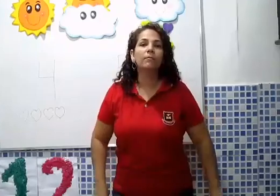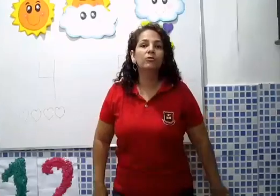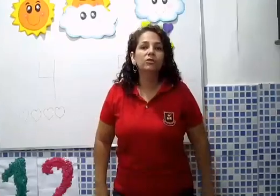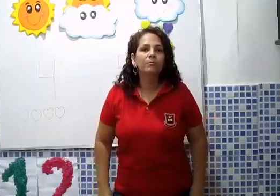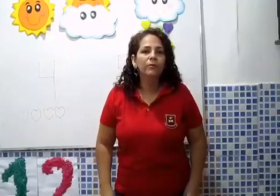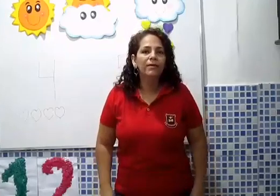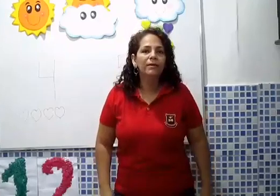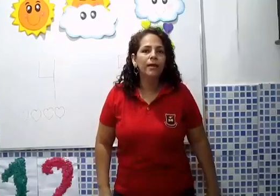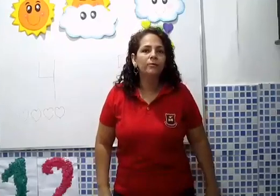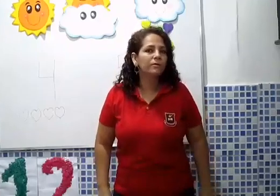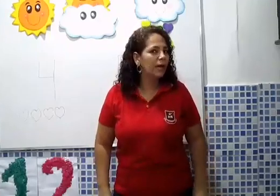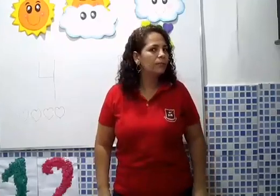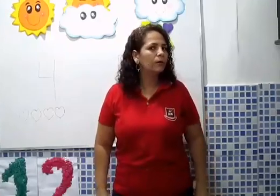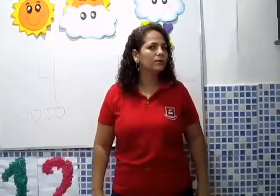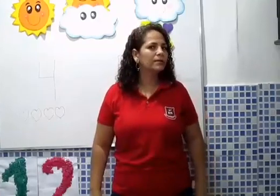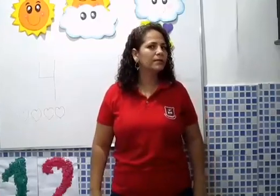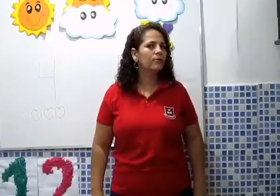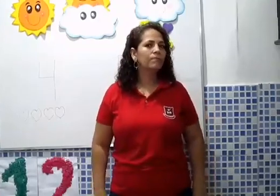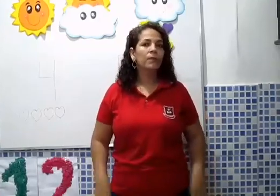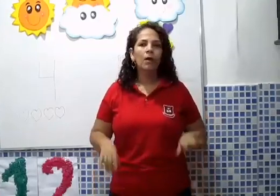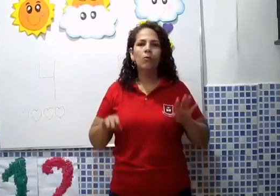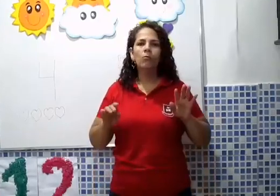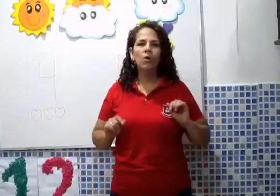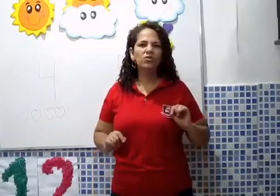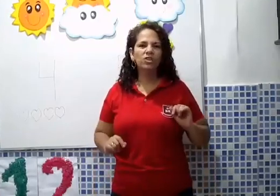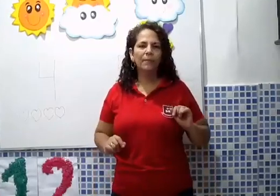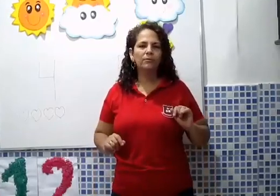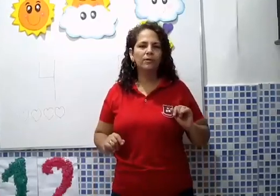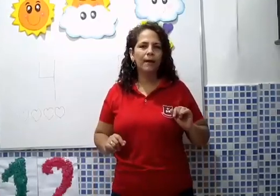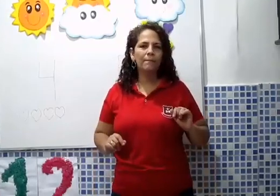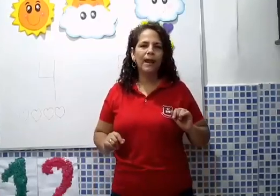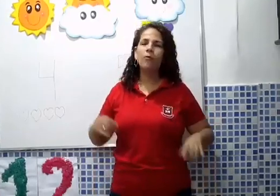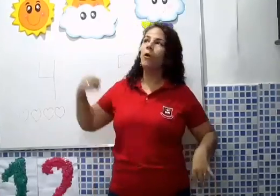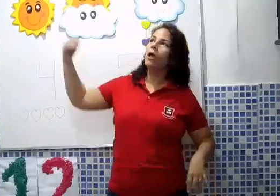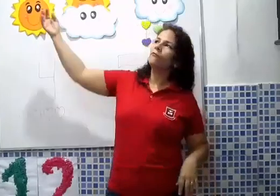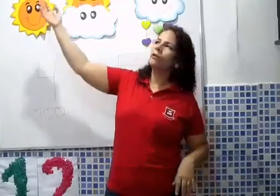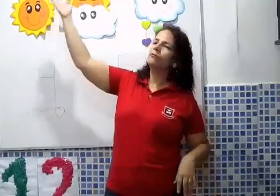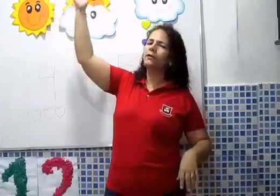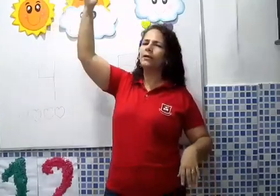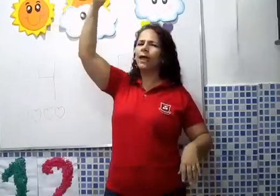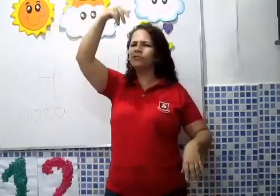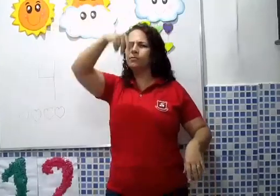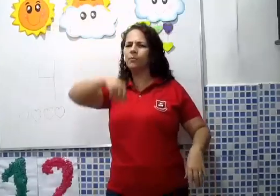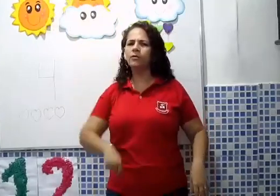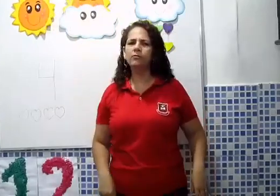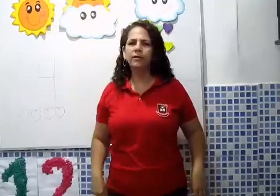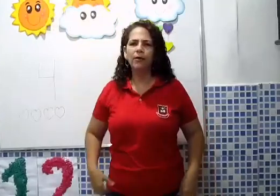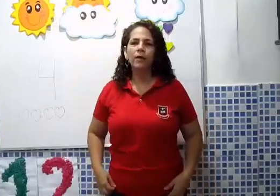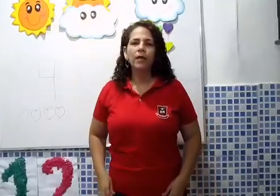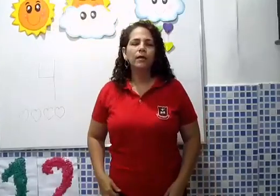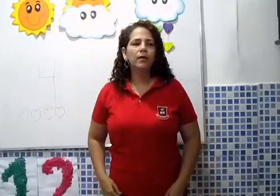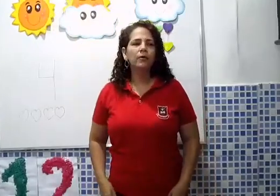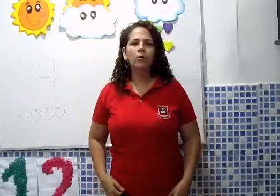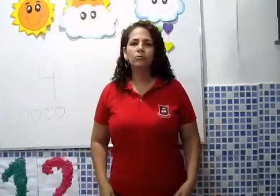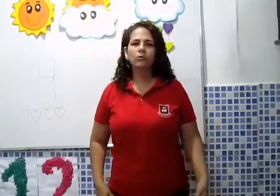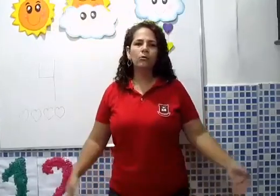abril de 1500, sabe o que aconteceu? Um moço chamado Cabral veio lá de Portugal e encontrou o